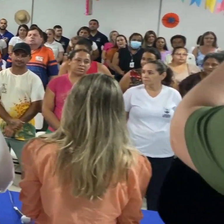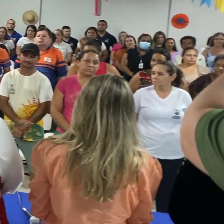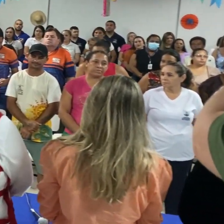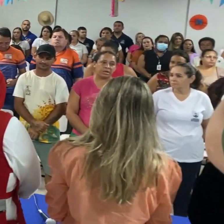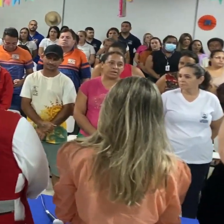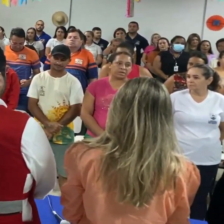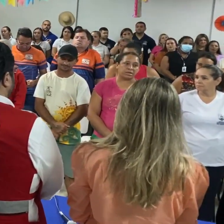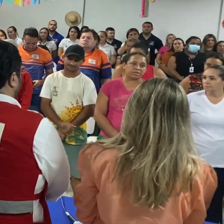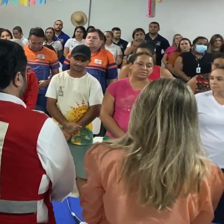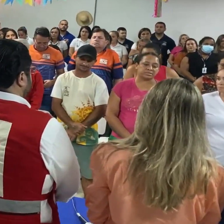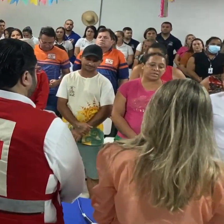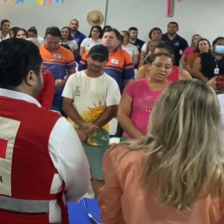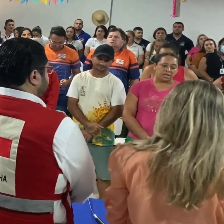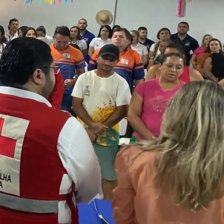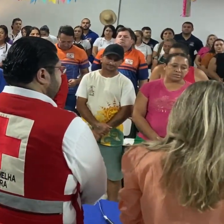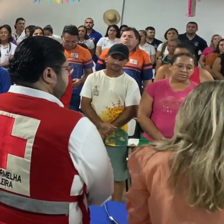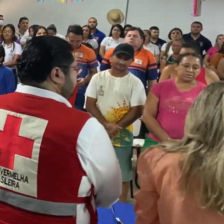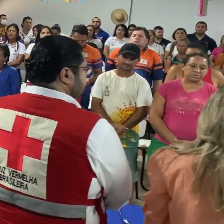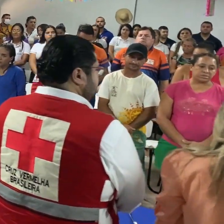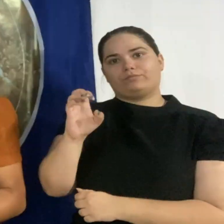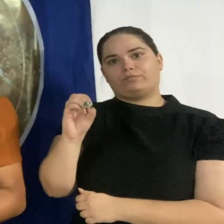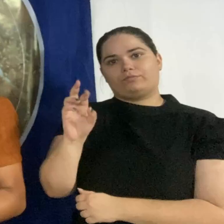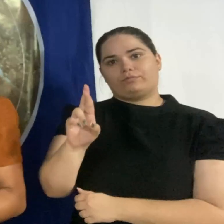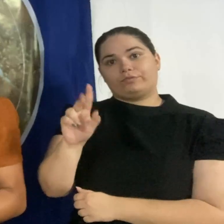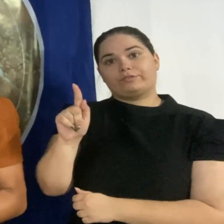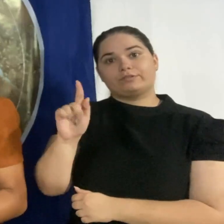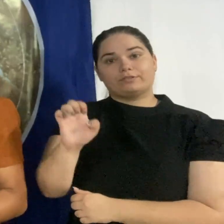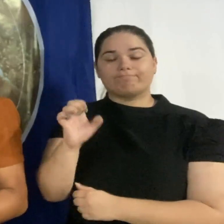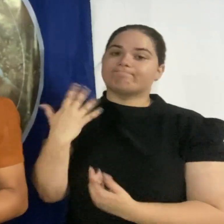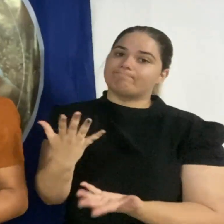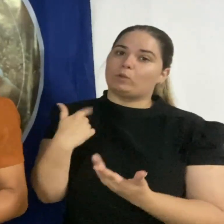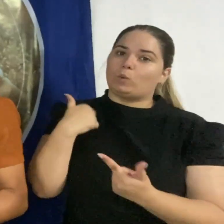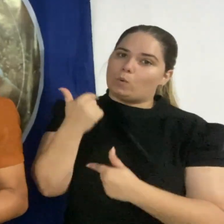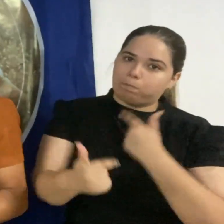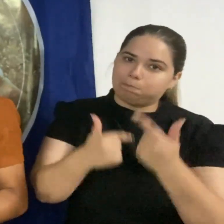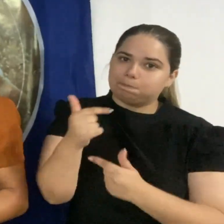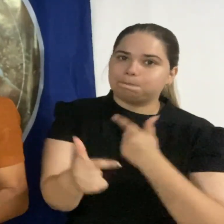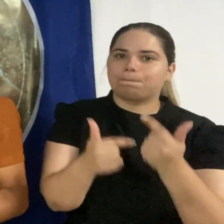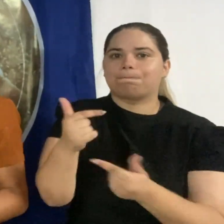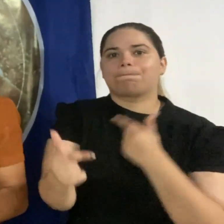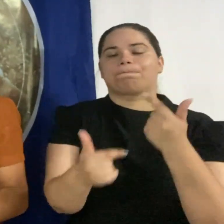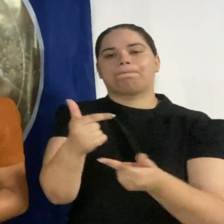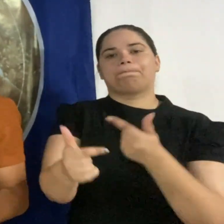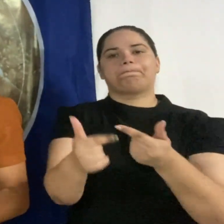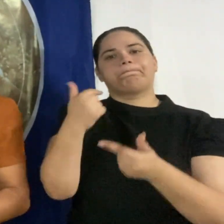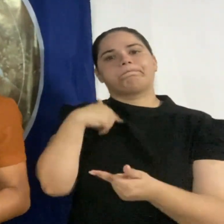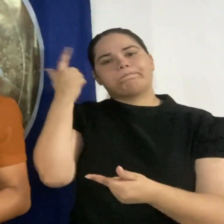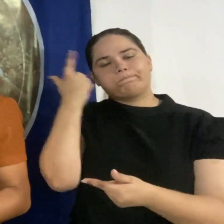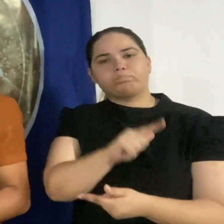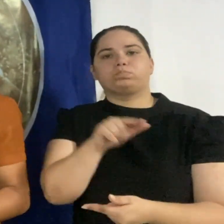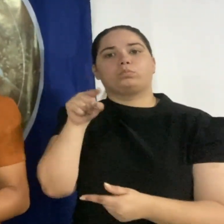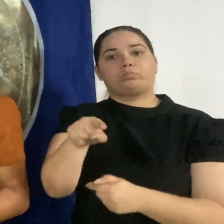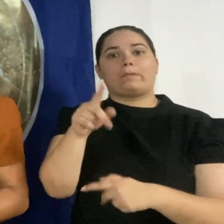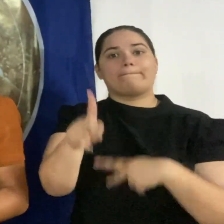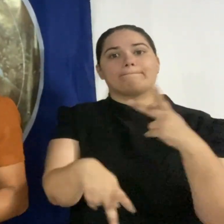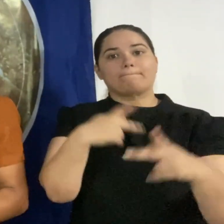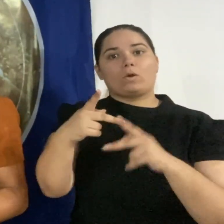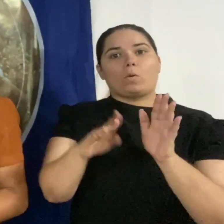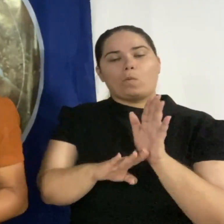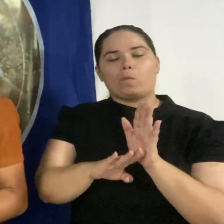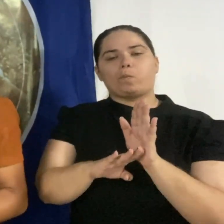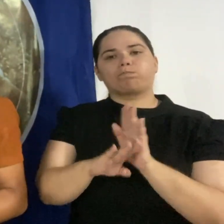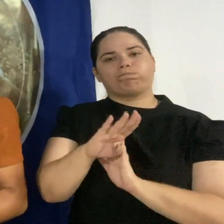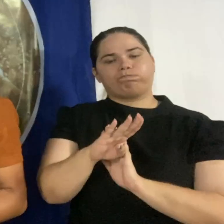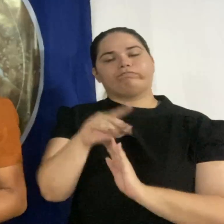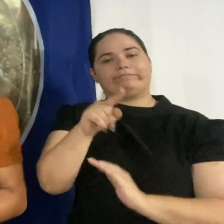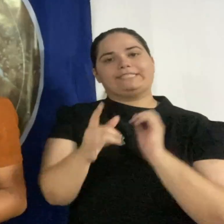com requerimento do vereador George, e trabalhando para que a gente possa proporcionar à nossa população, né, uma